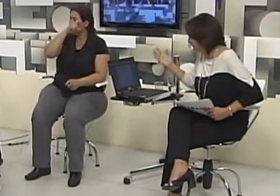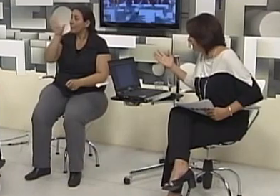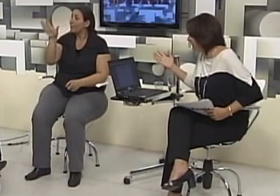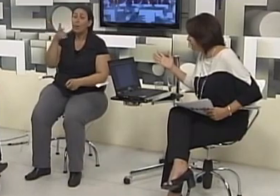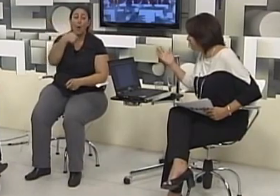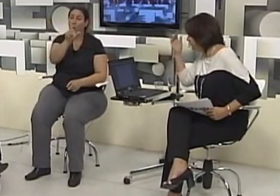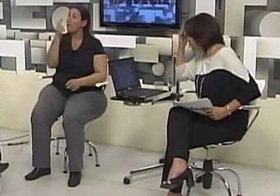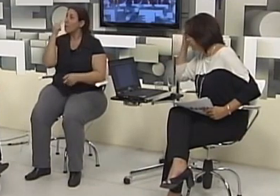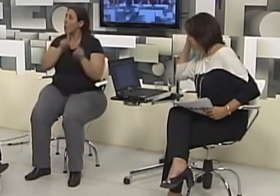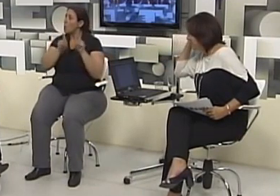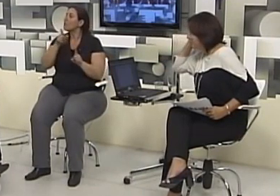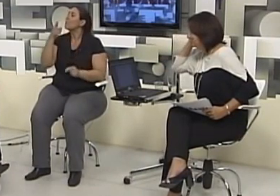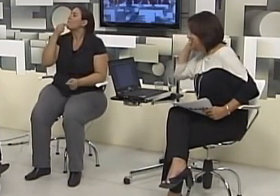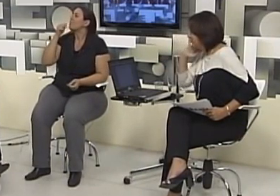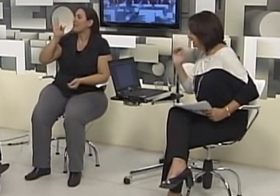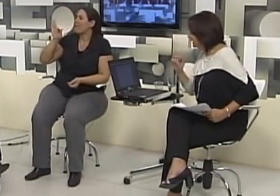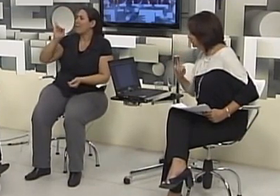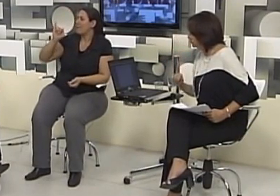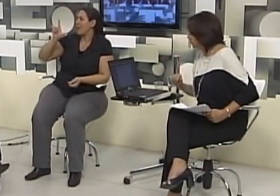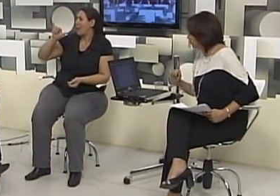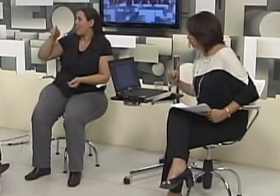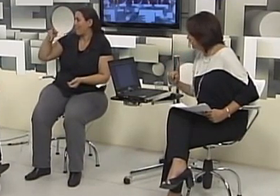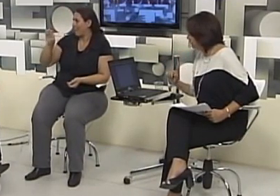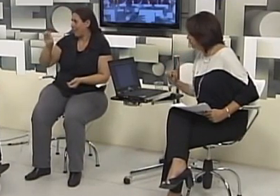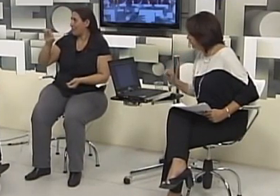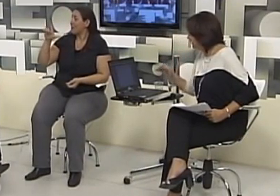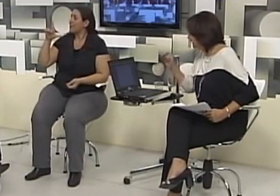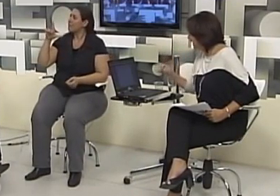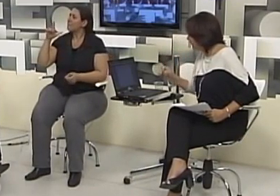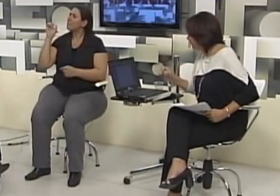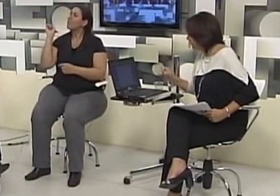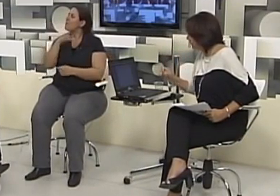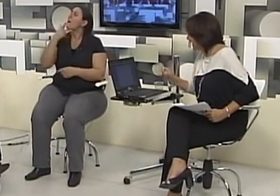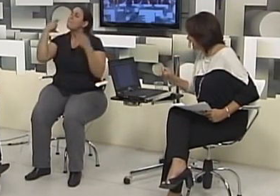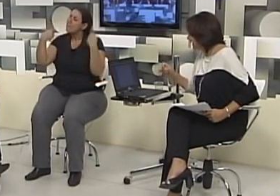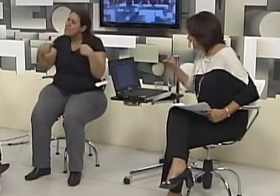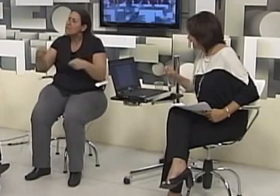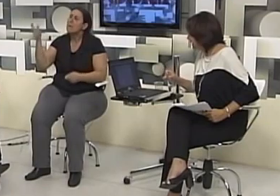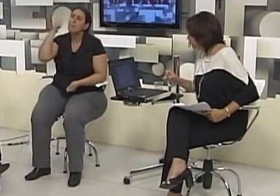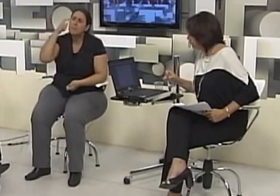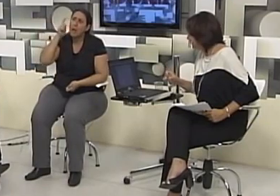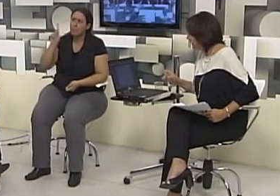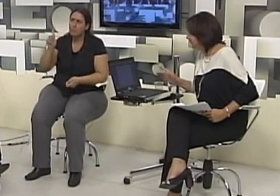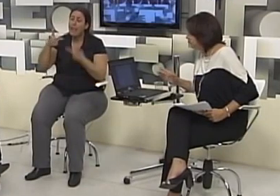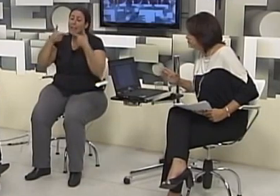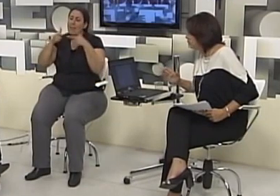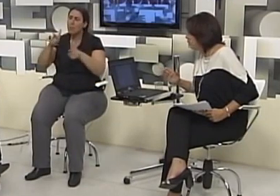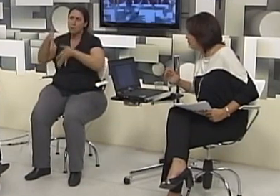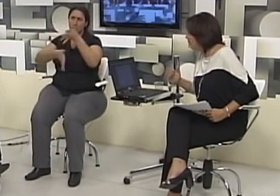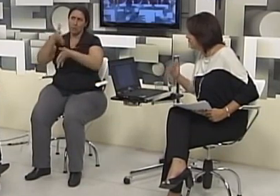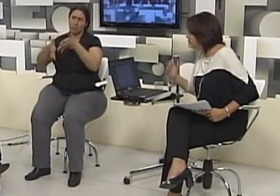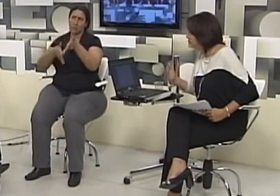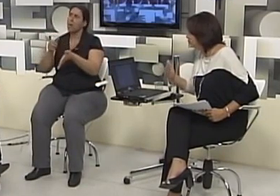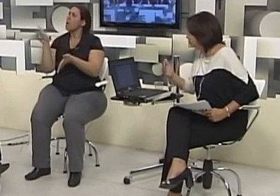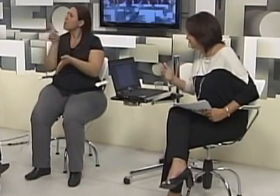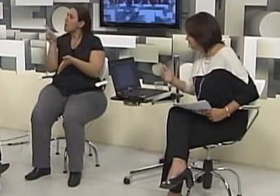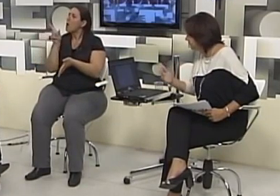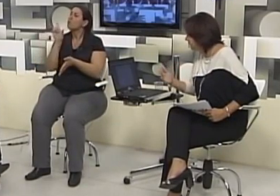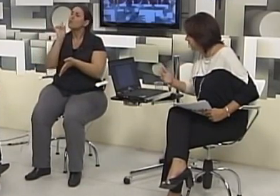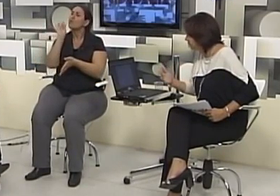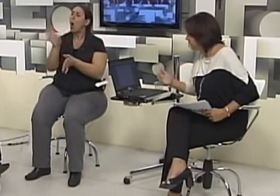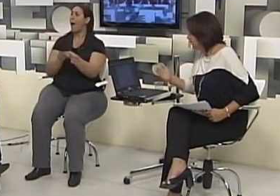tem pessoas que entendem bem, tem um telespectador nosso, Felipe, disse que deve-se pensar na língua de sinais não só como um recurso